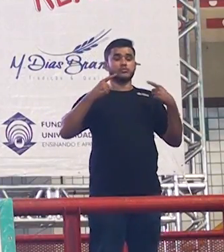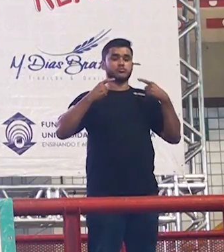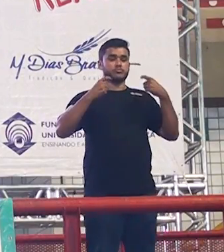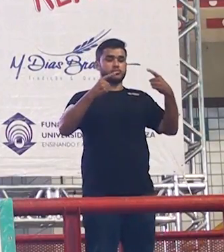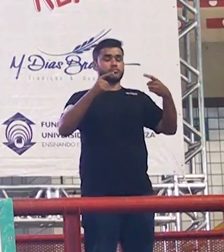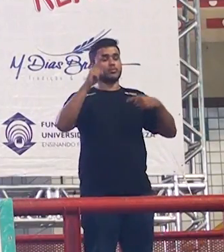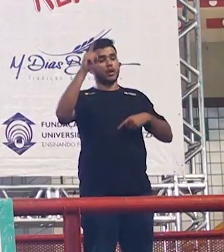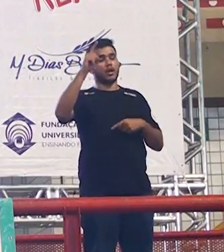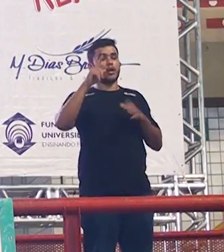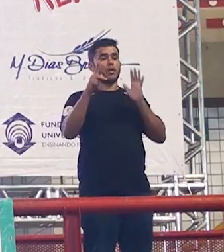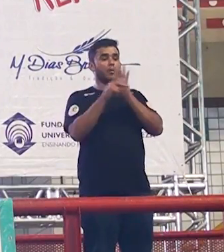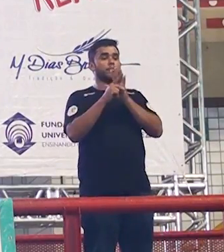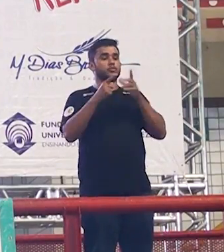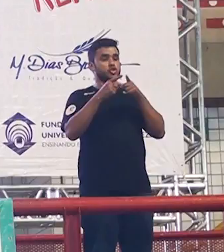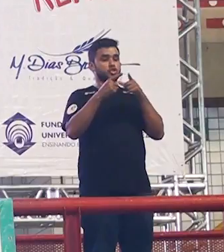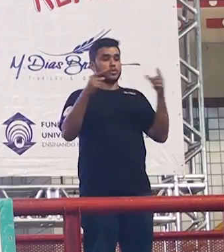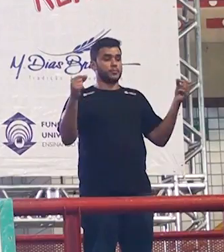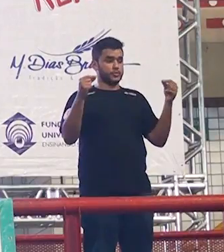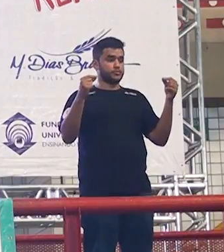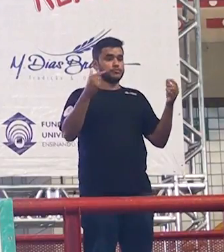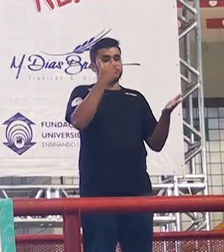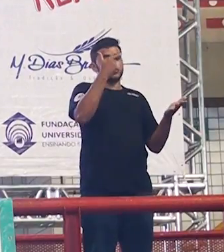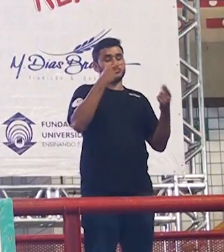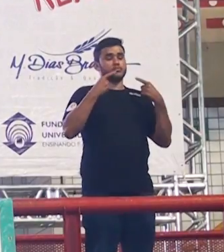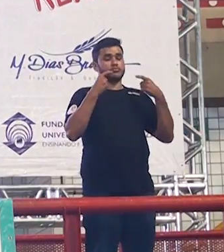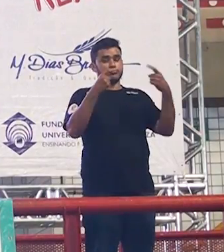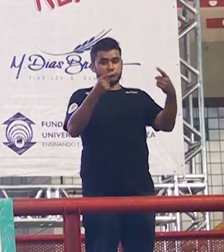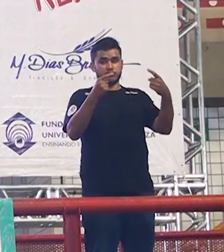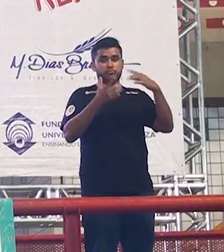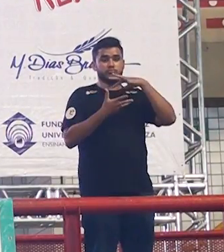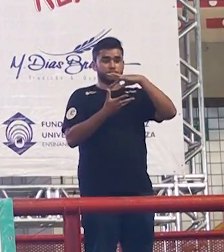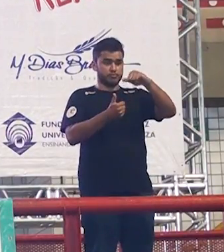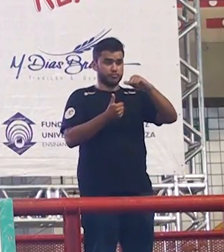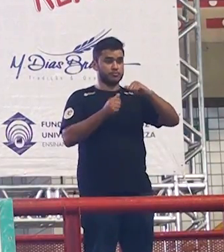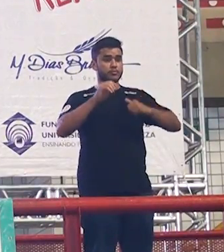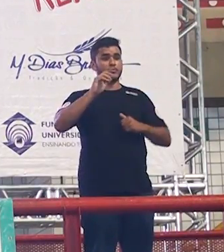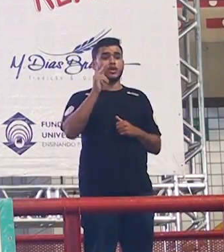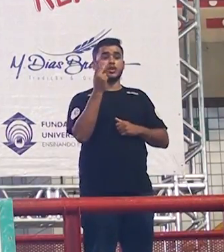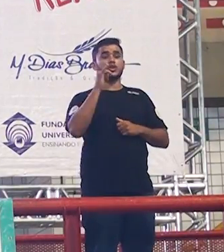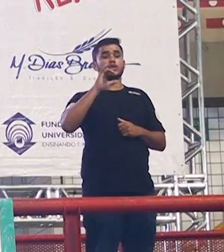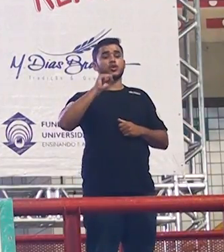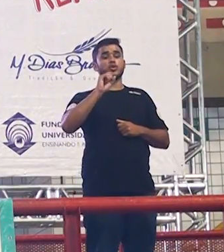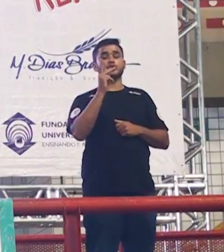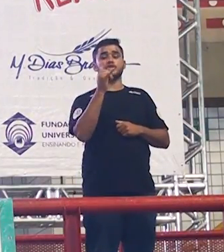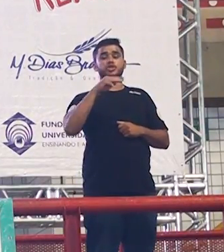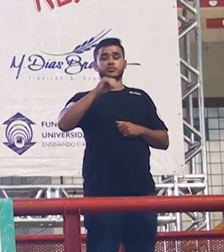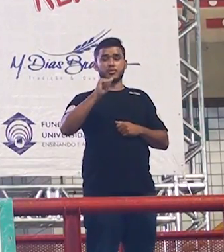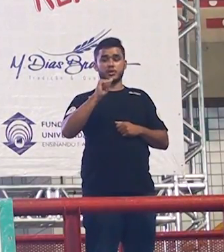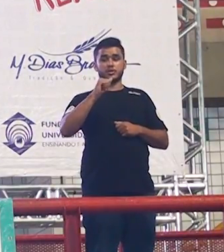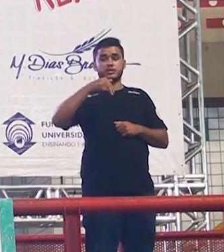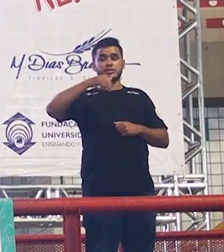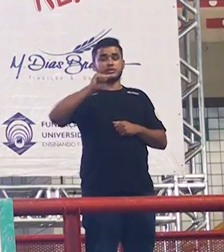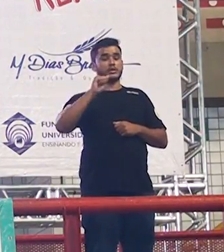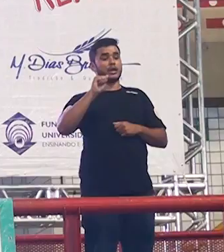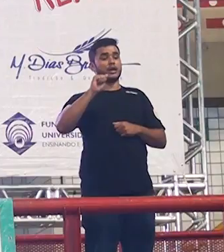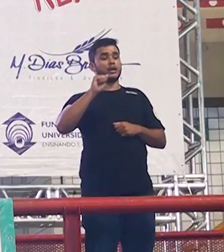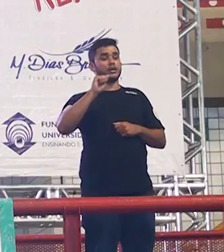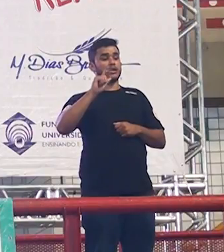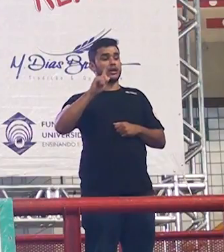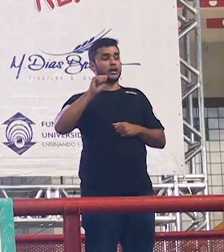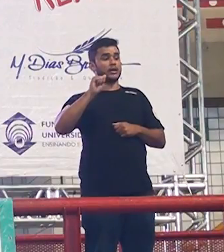Hiroshima e Nagasaki. Segunda Guerra Mundial. Vocês sabem que a Segunda Guerra Mundial teve como fator decisivo para ser